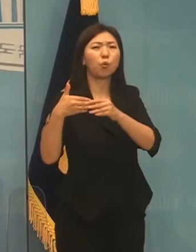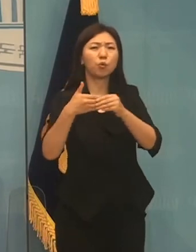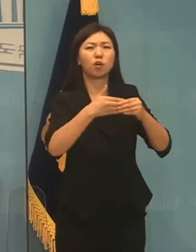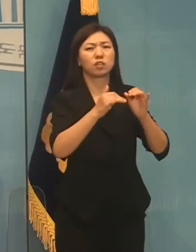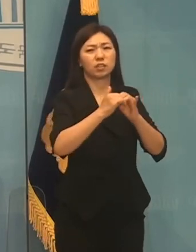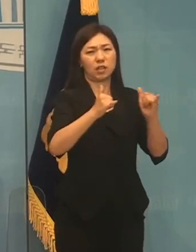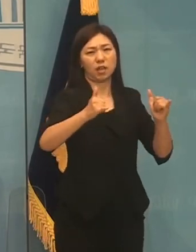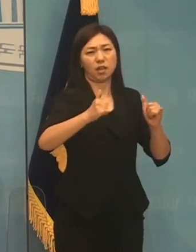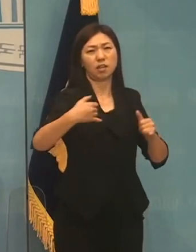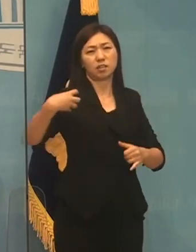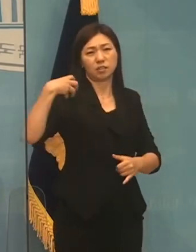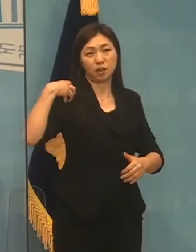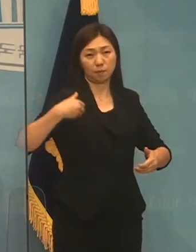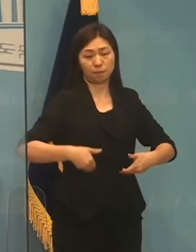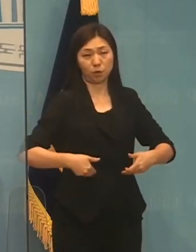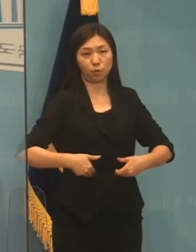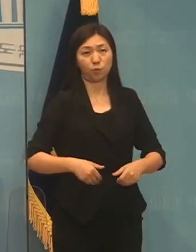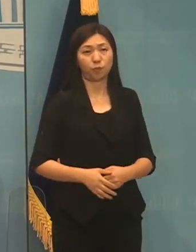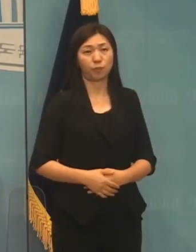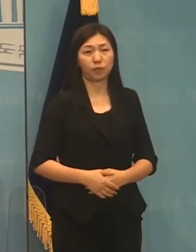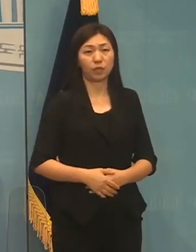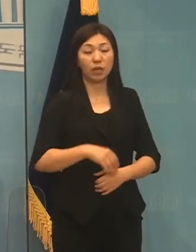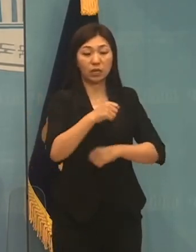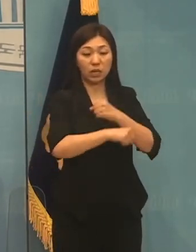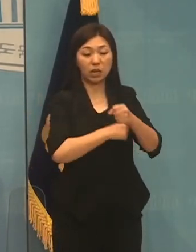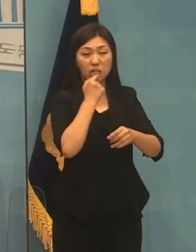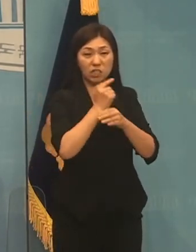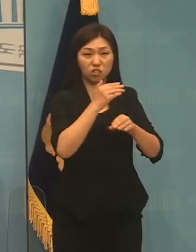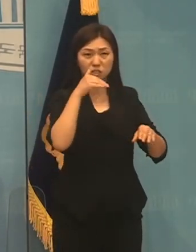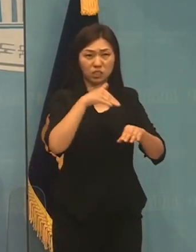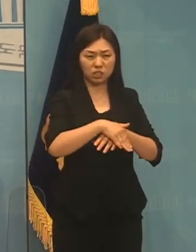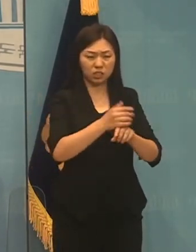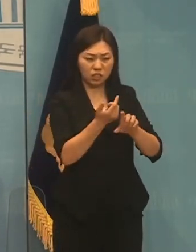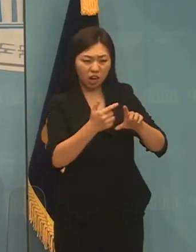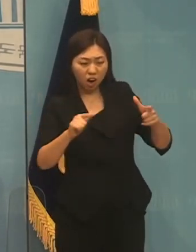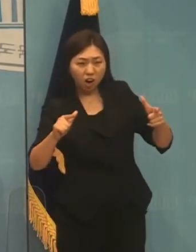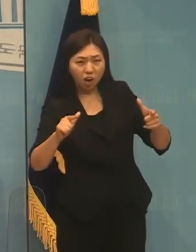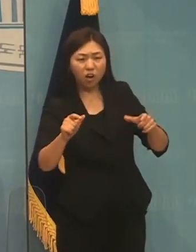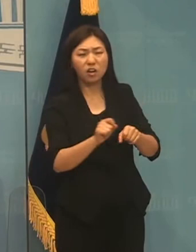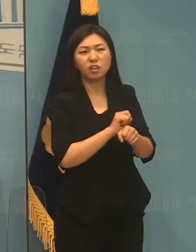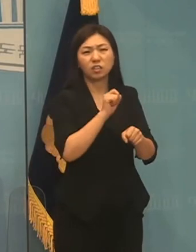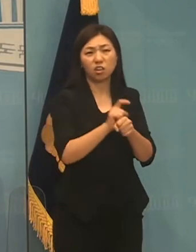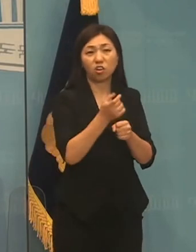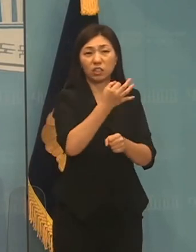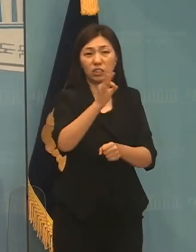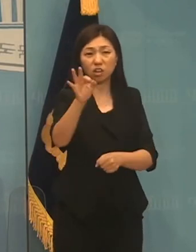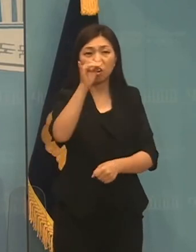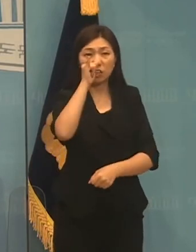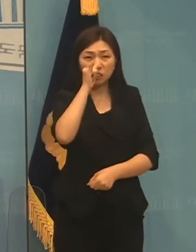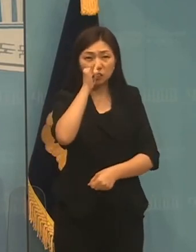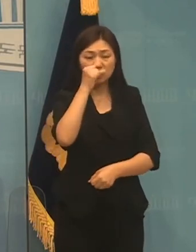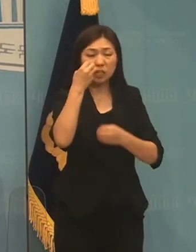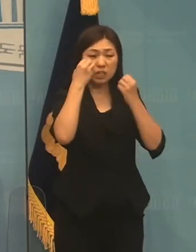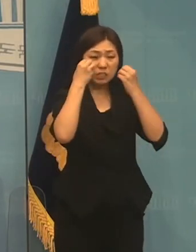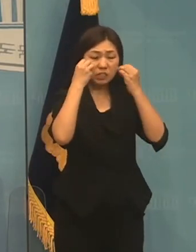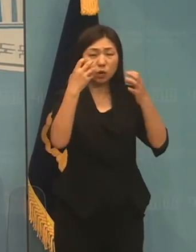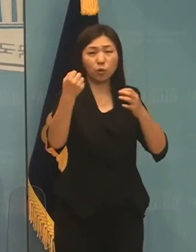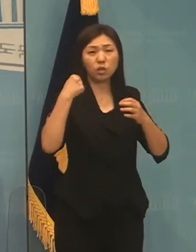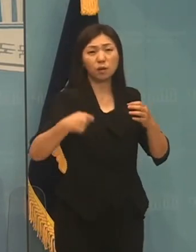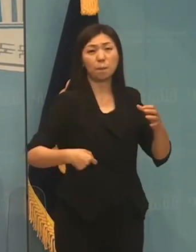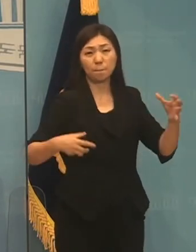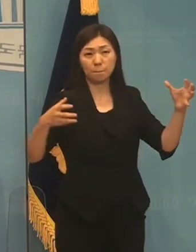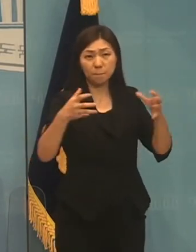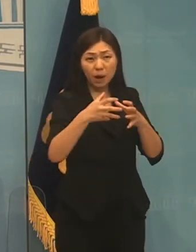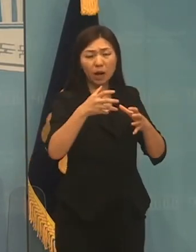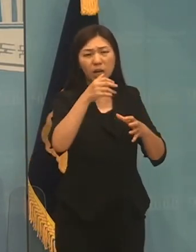자유민주주의는 다양성을 포용하여 통합적 시너지 효과를 창출할 수 있는 열린 지도자를